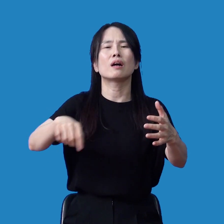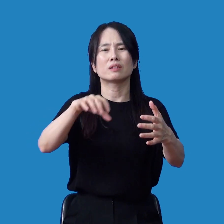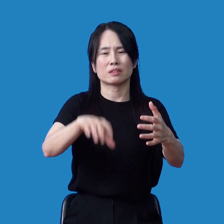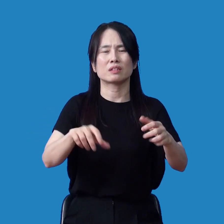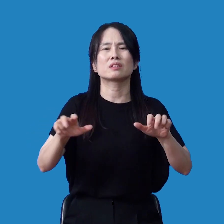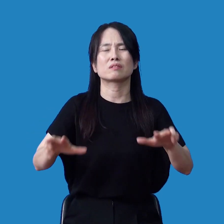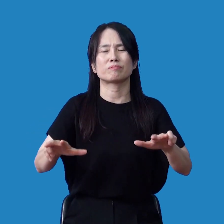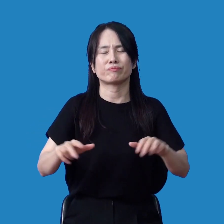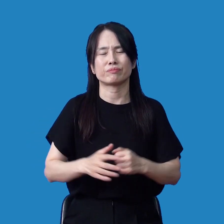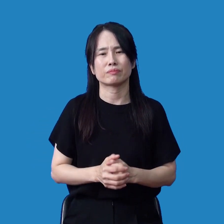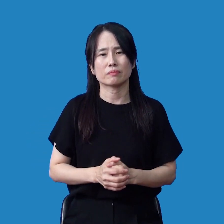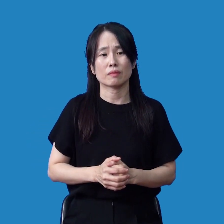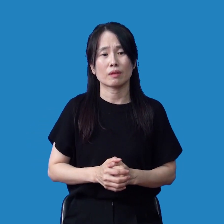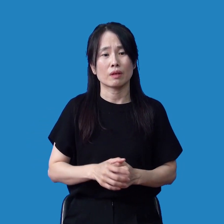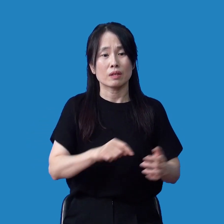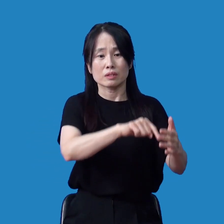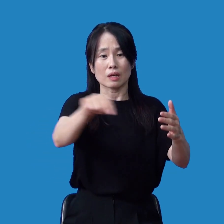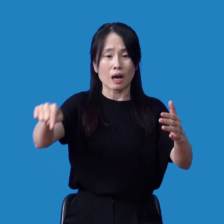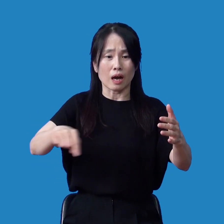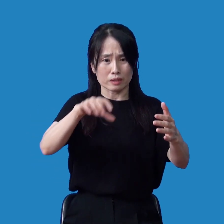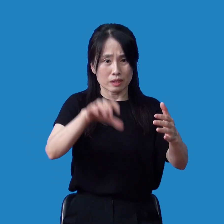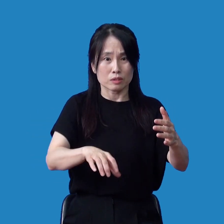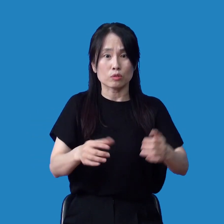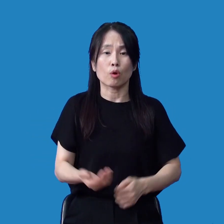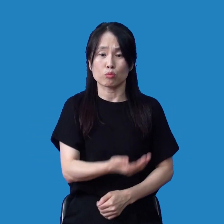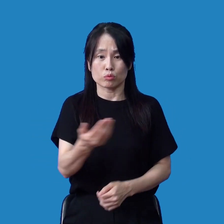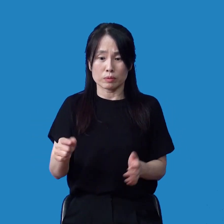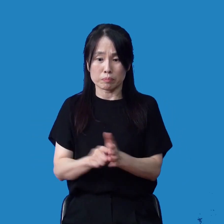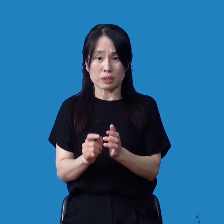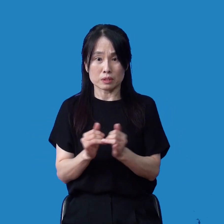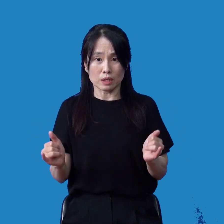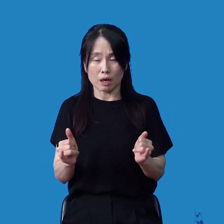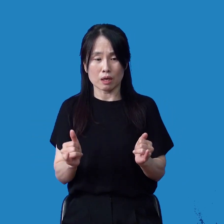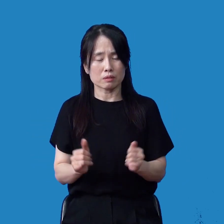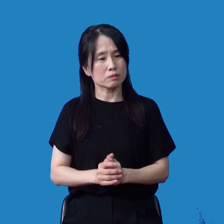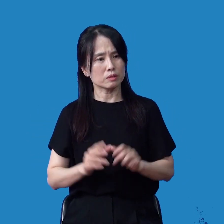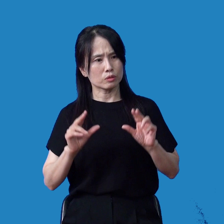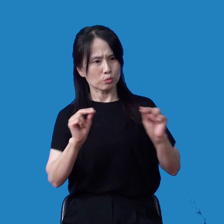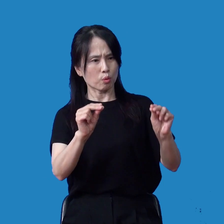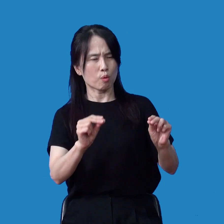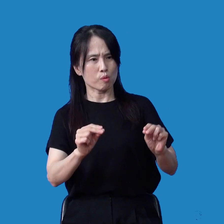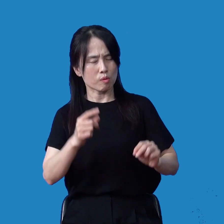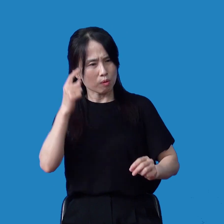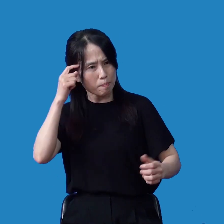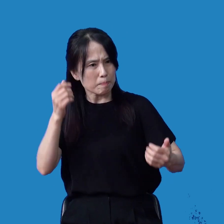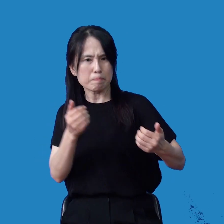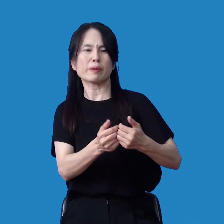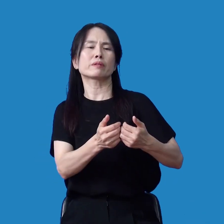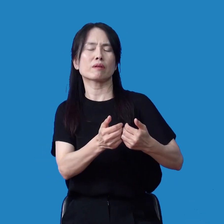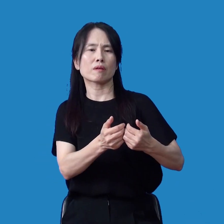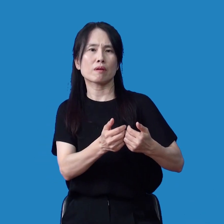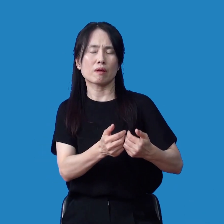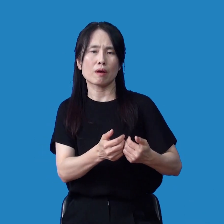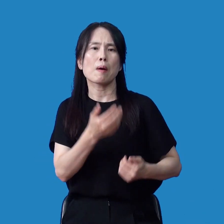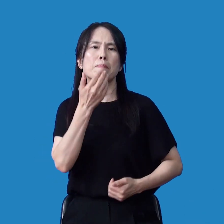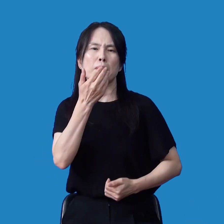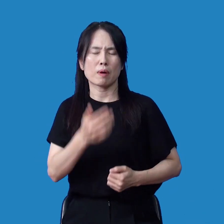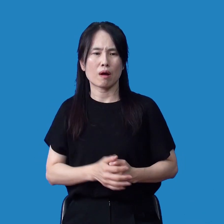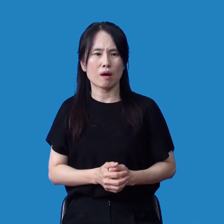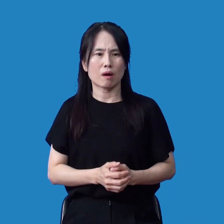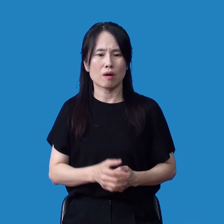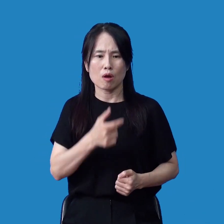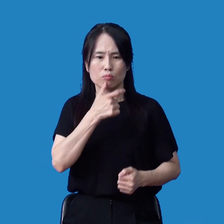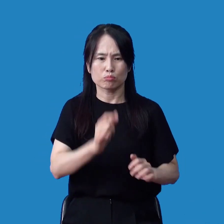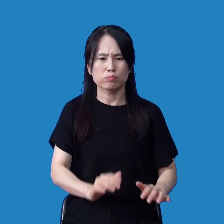그 탕류에 대해서 우리는 과감하게 노라고 말하고 저항할 수 있어야 합니다. 홍수가 나서